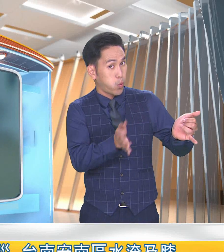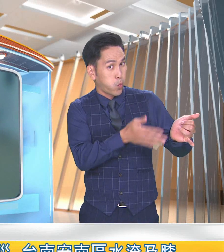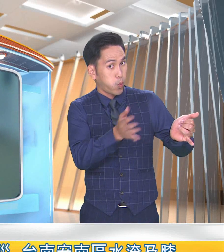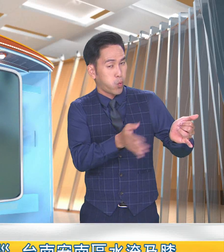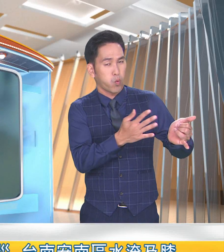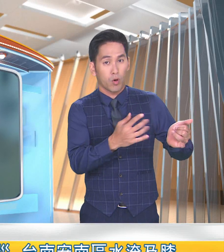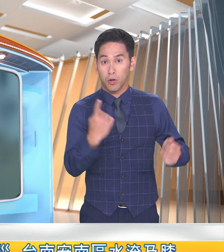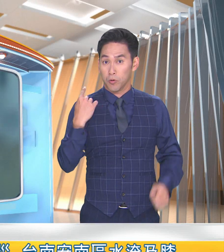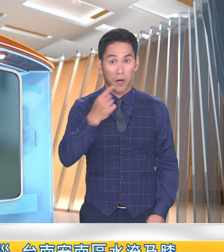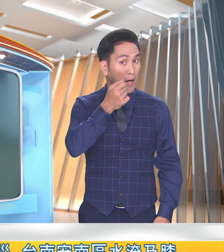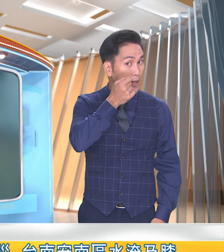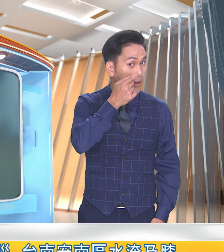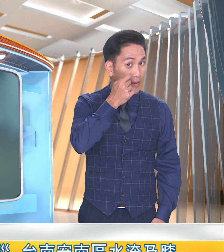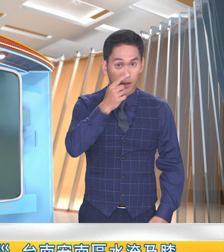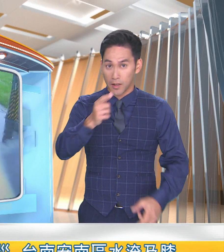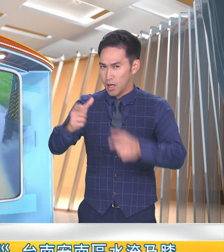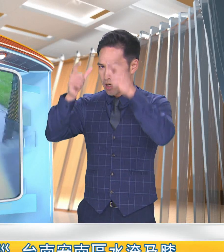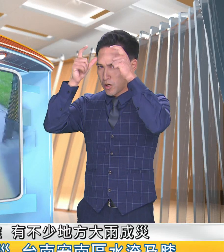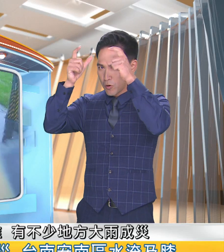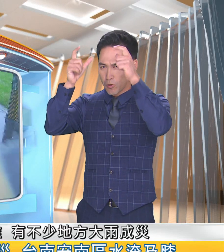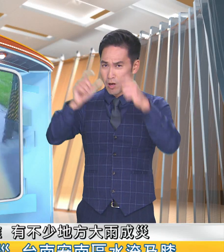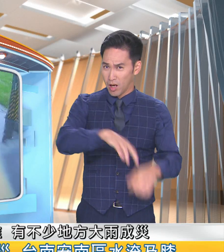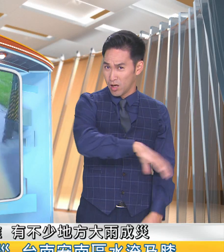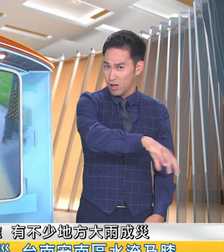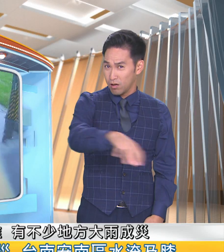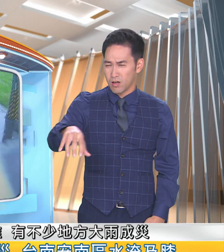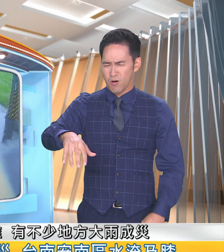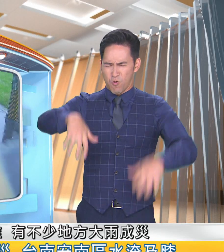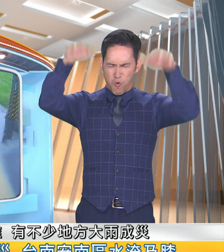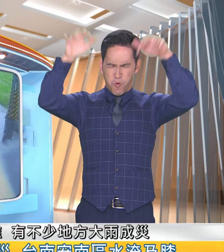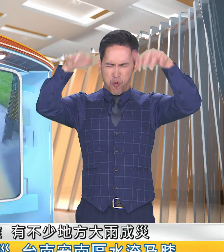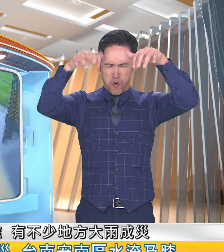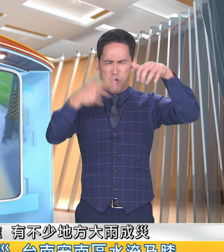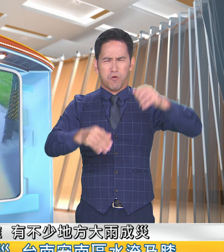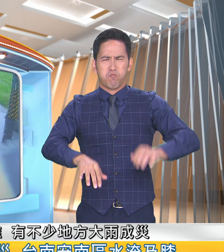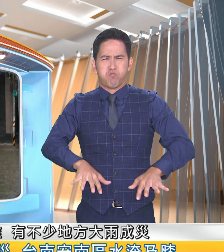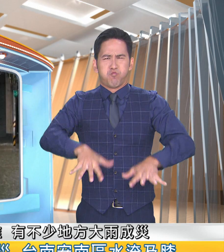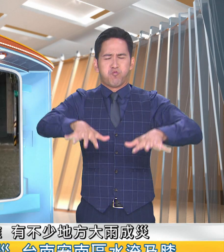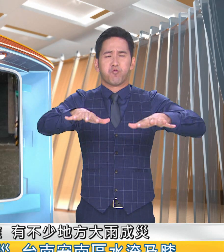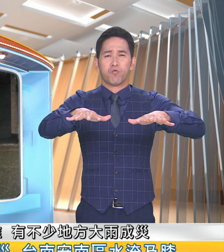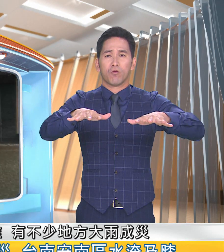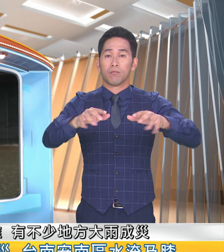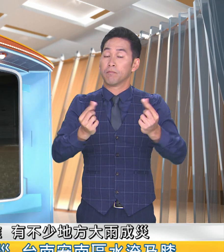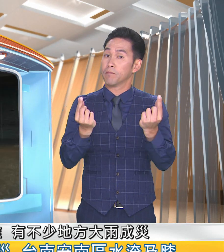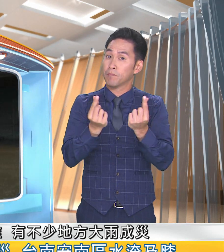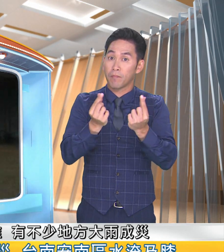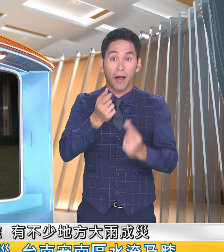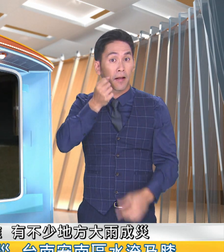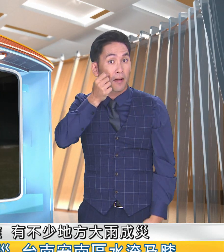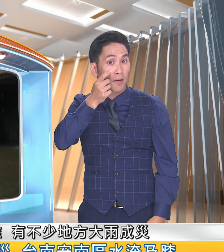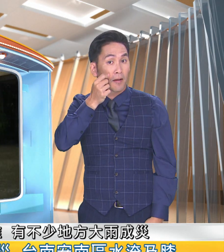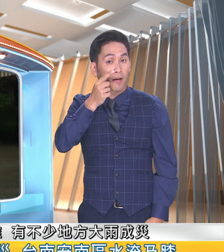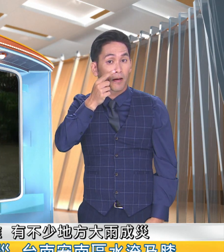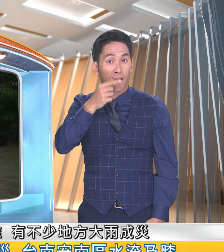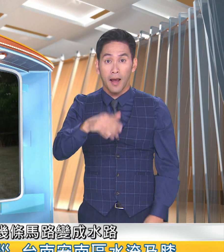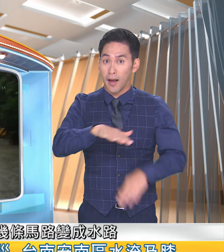因为西南风的影响，昨天在台南、高雄有不少地方大雨成灾。台南安南